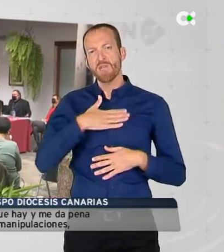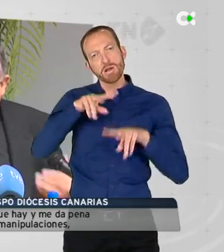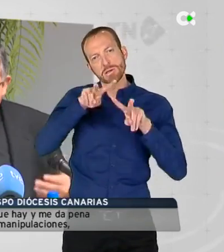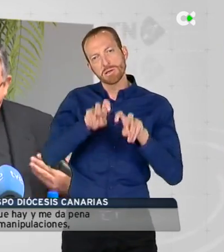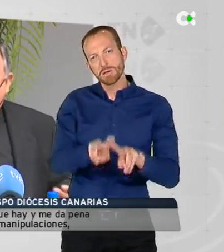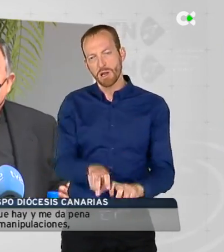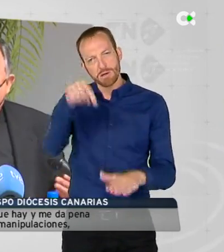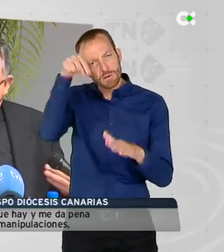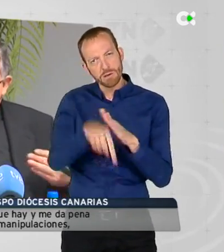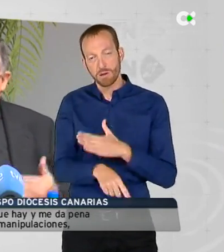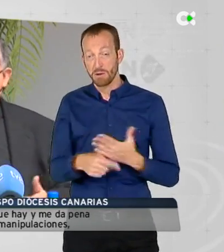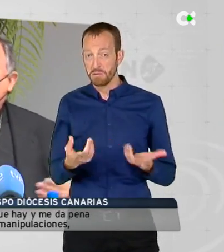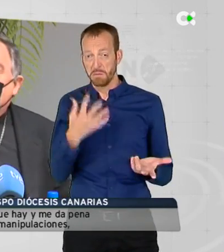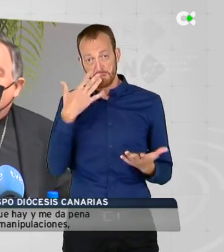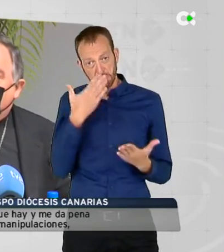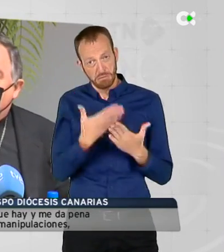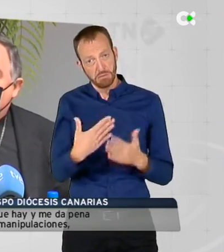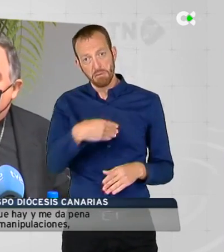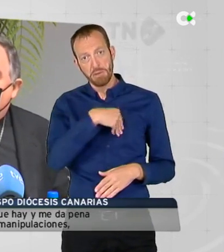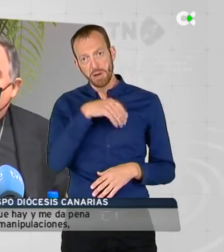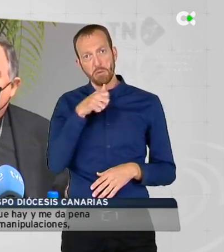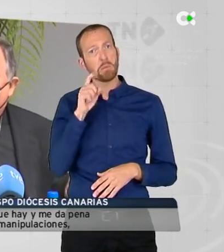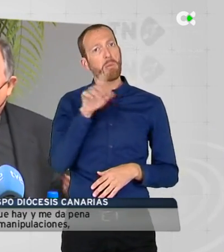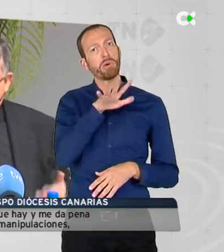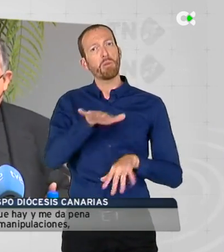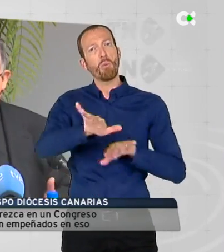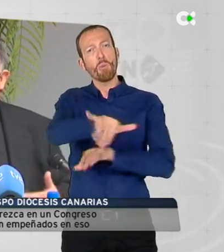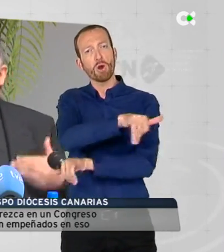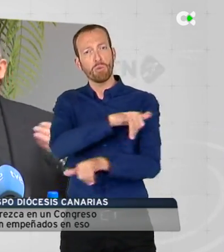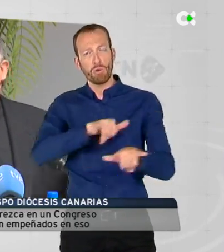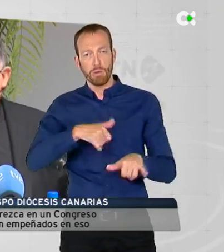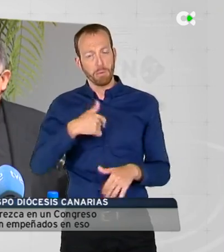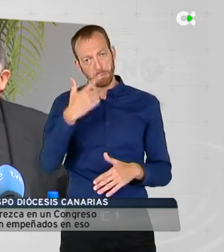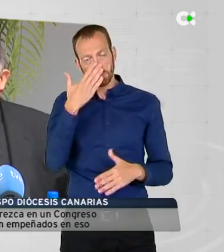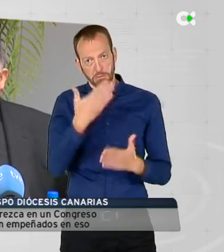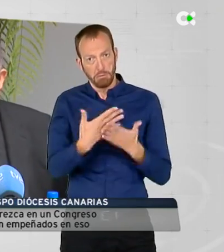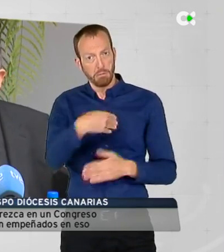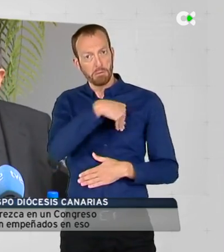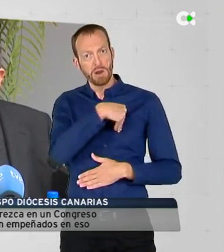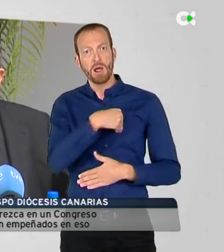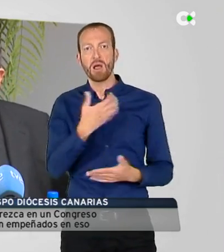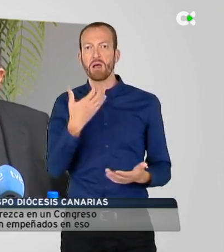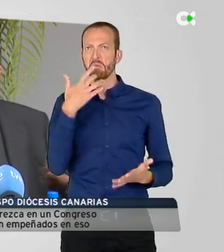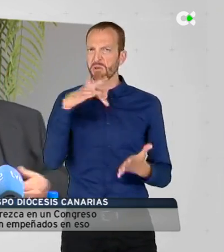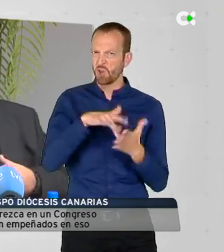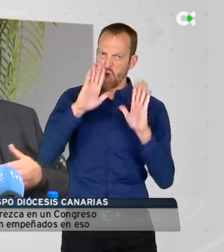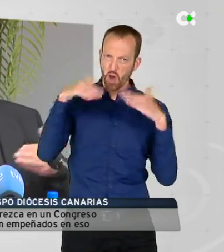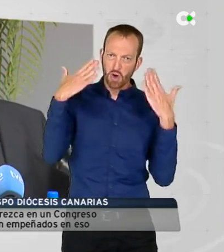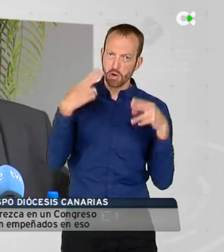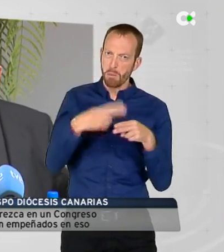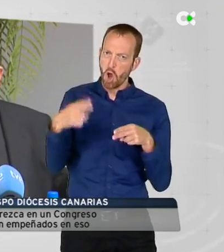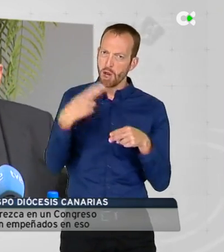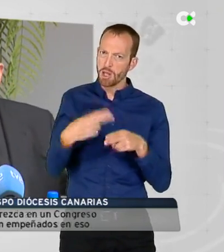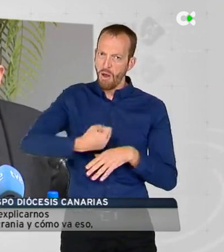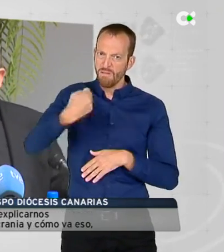de lo que hay. Y me da pena de todas esas manipulaciones, ¿eh? Y me da pena que aparezca en un Congreso y los políticos están